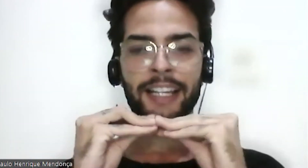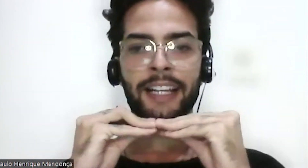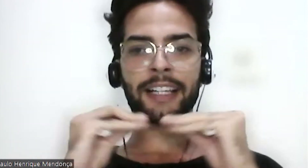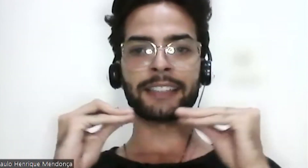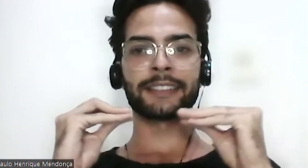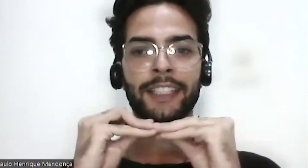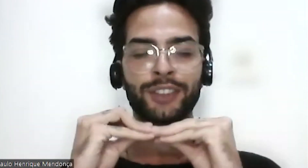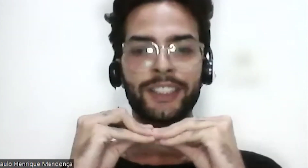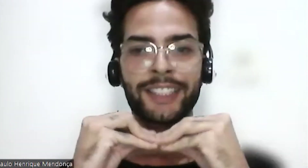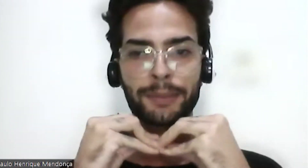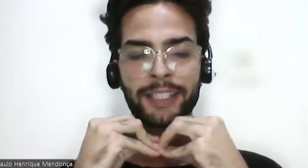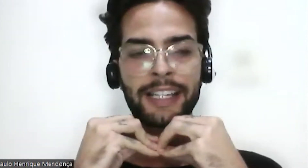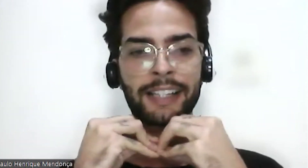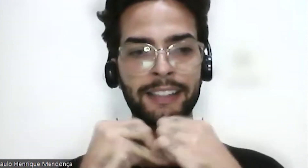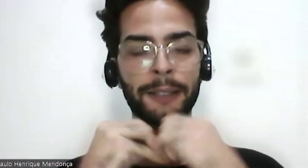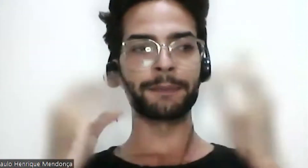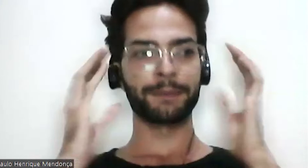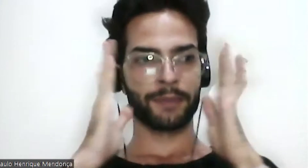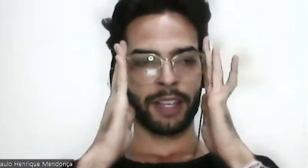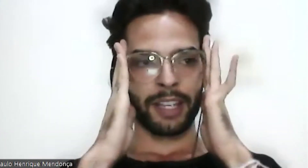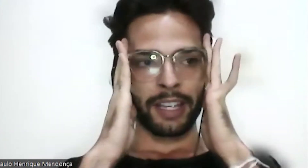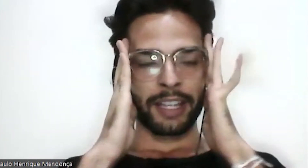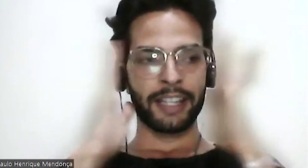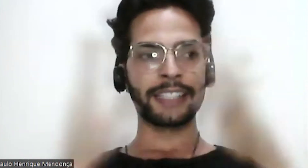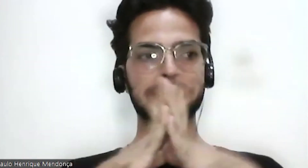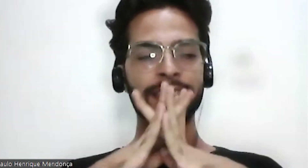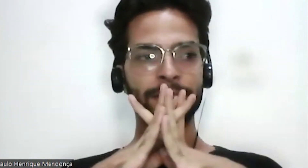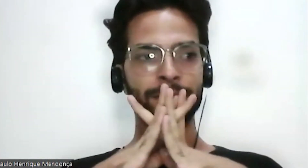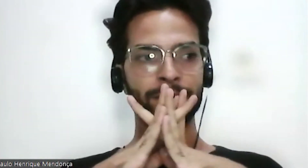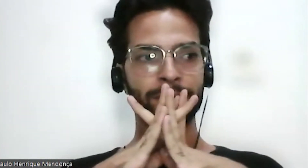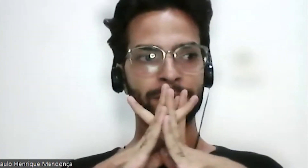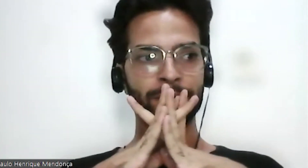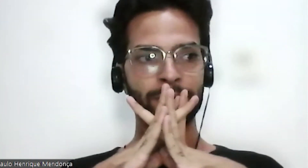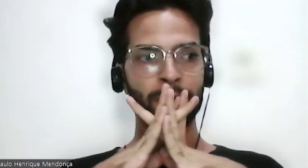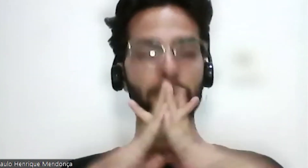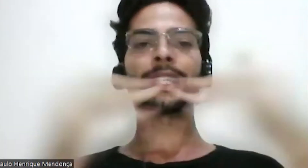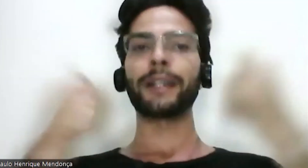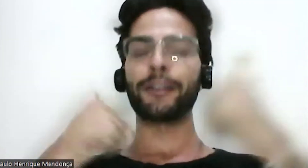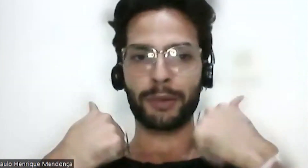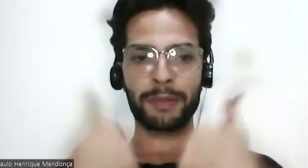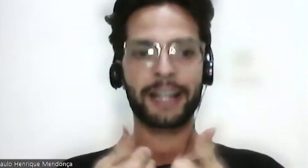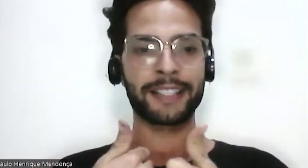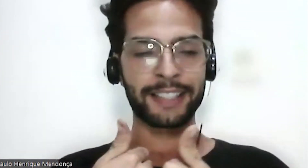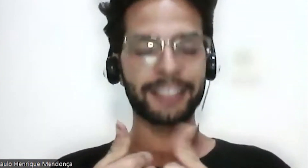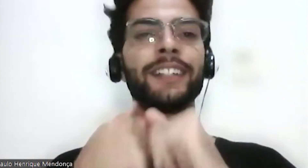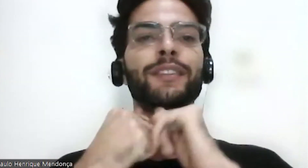a questão de acessibilidade, né? E assim, Meu trabalho ficou massa, ficou